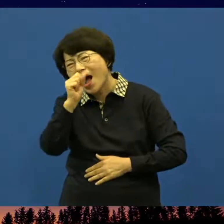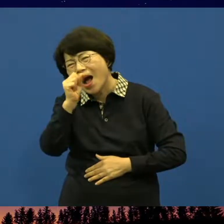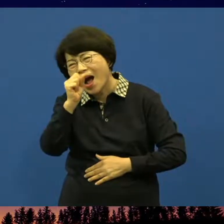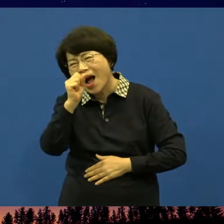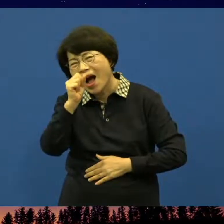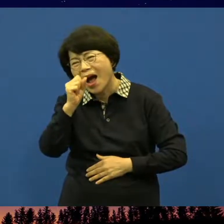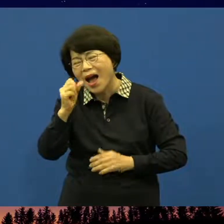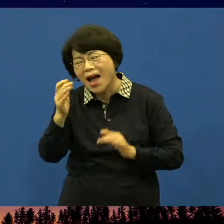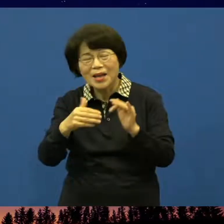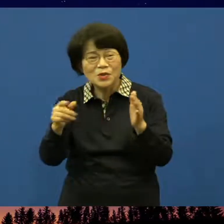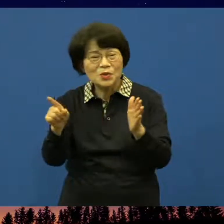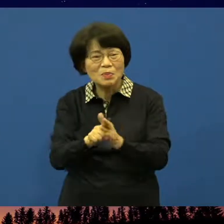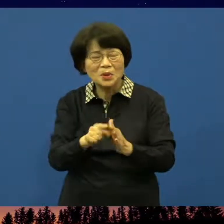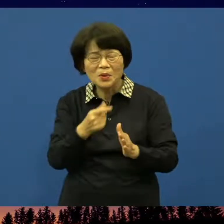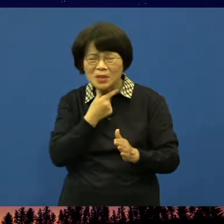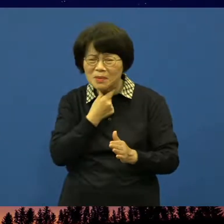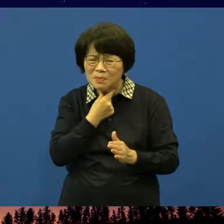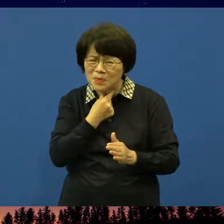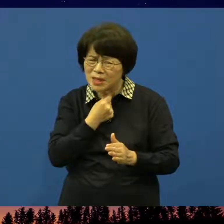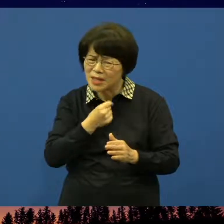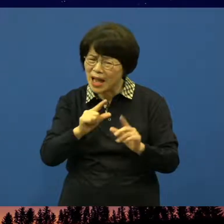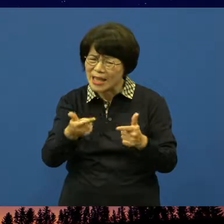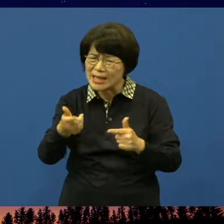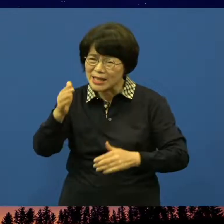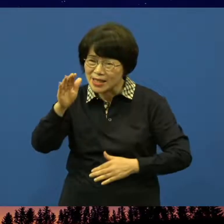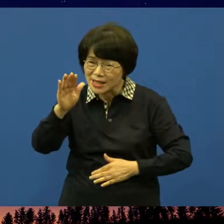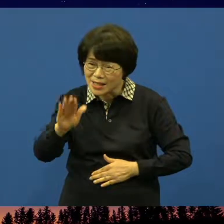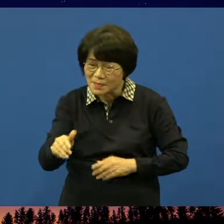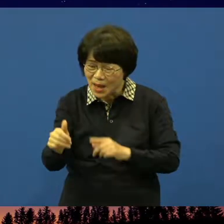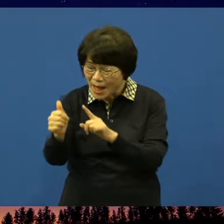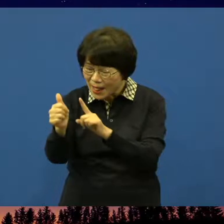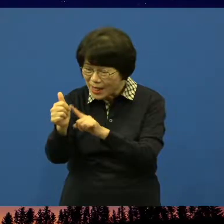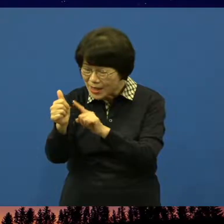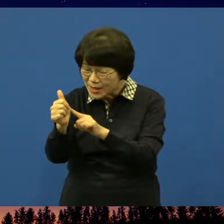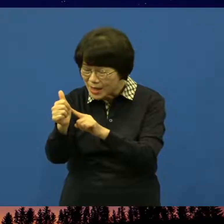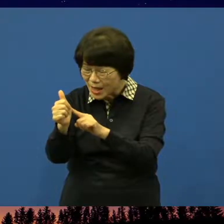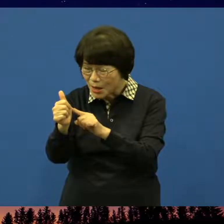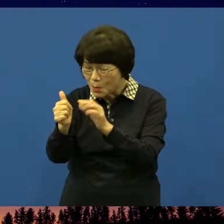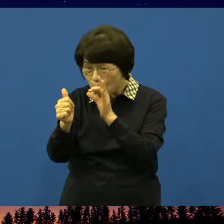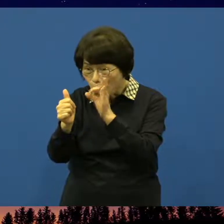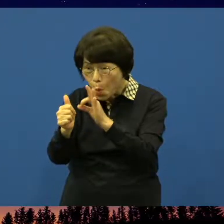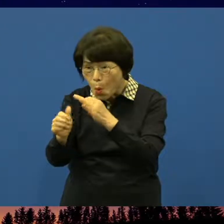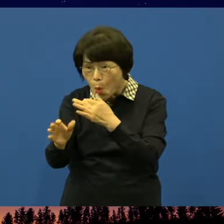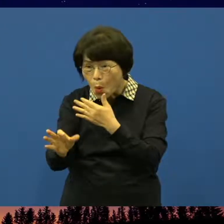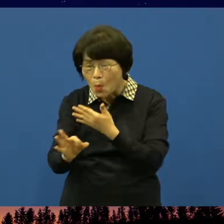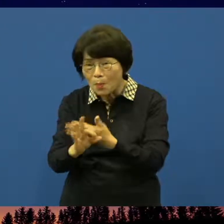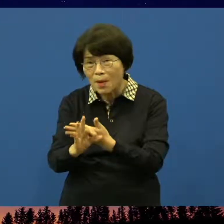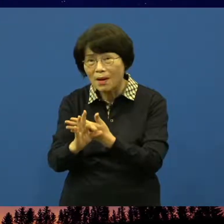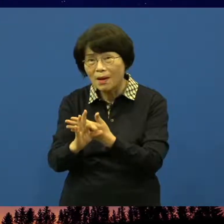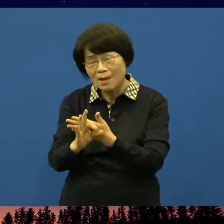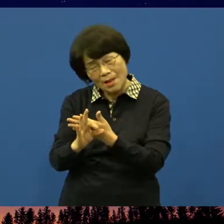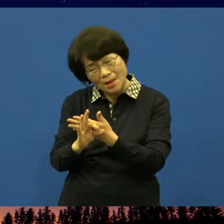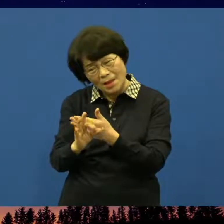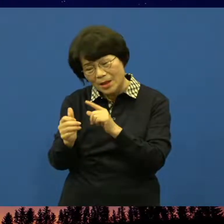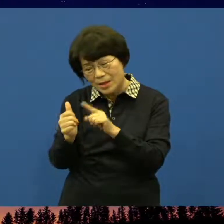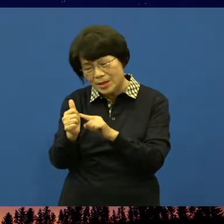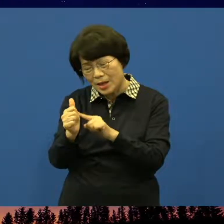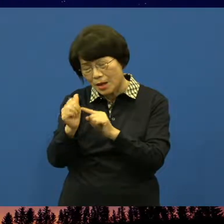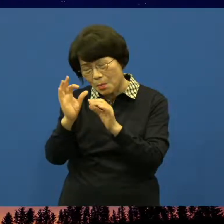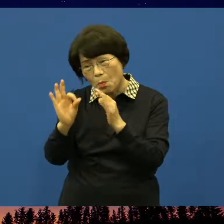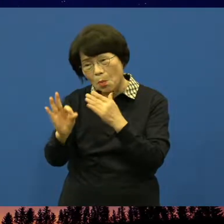뭐 예수를 내가 믿고 싶지는 않은데, 뭐 예수 믿는 사람은 싫어하고 그런데 저 사람은 사는 걸 보니까